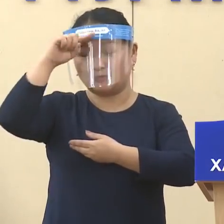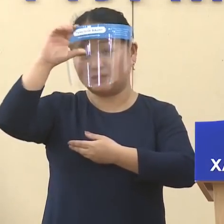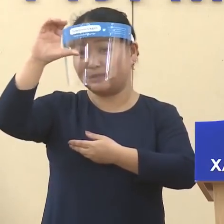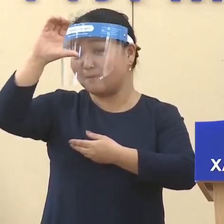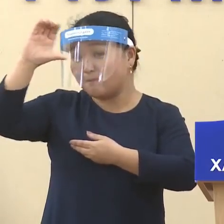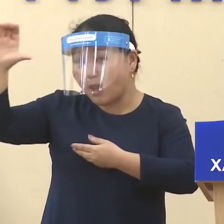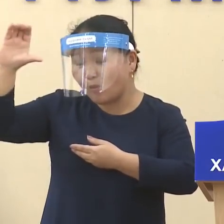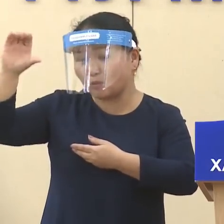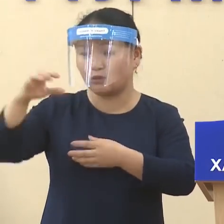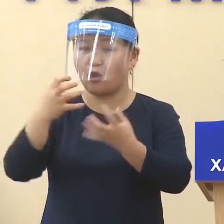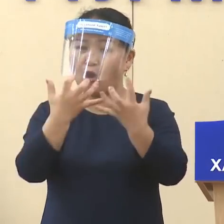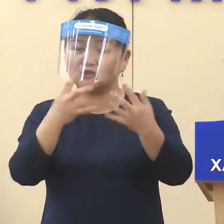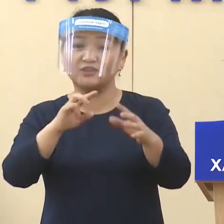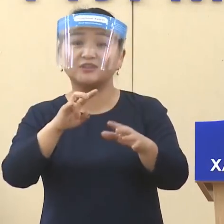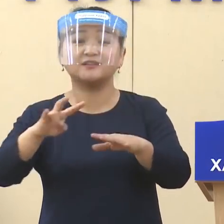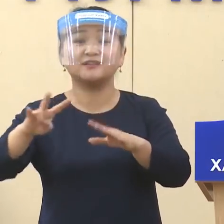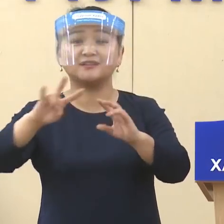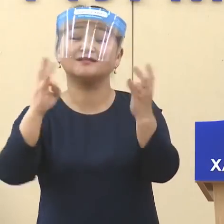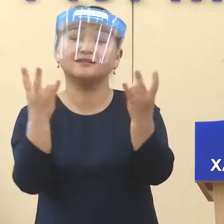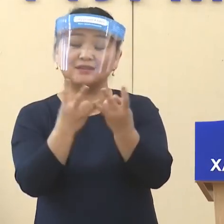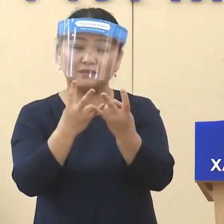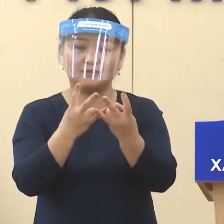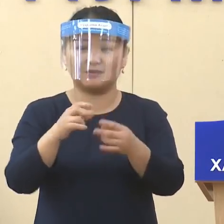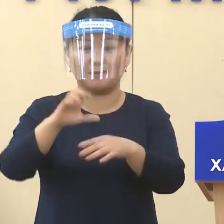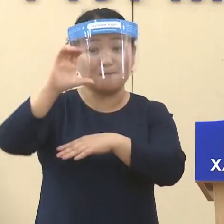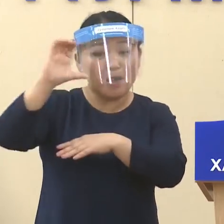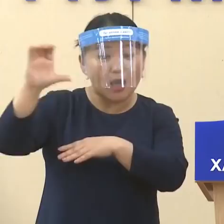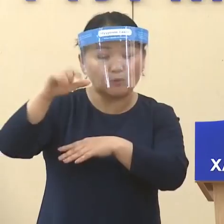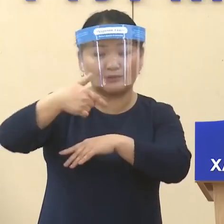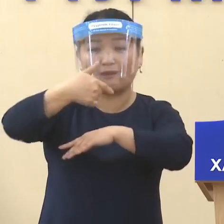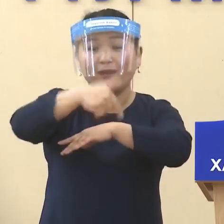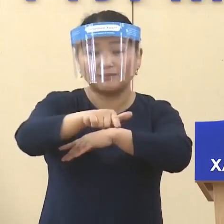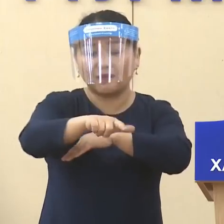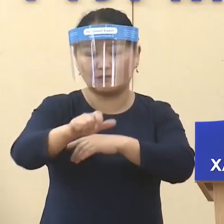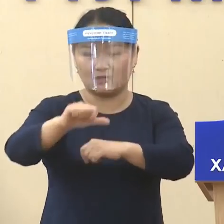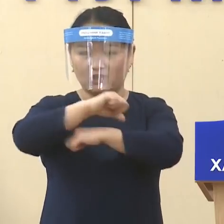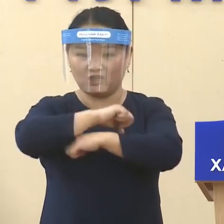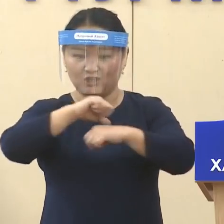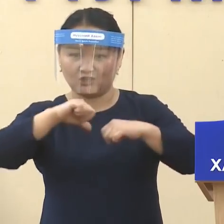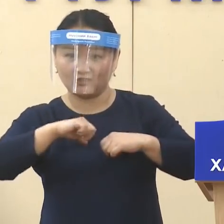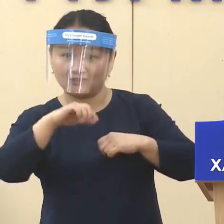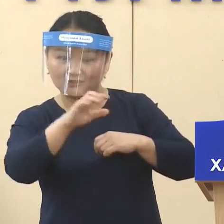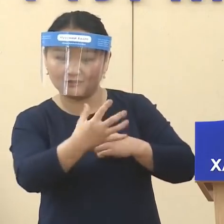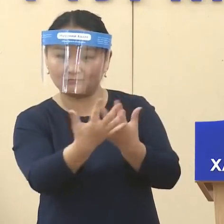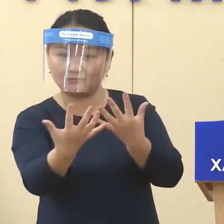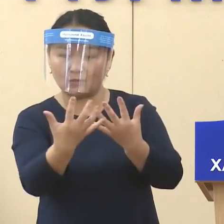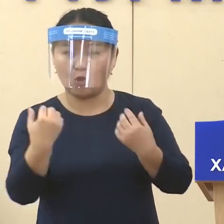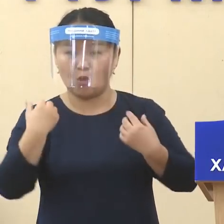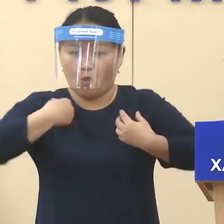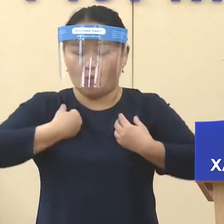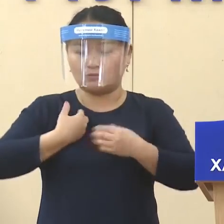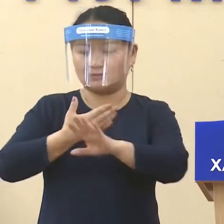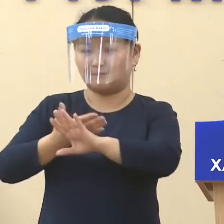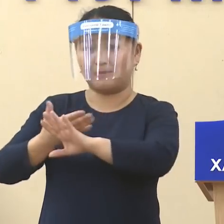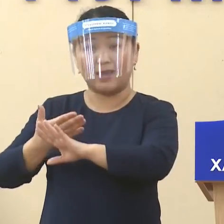олон нийтэд томоохон үйлчлэгээний газруудын гадна талд иргэдийг хувцсыг халдвар